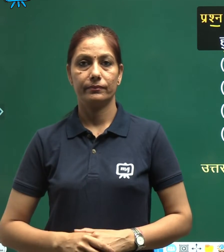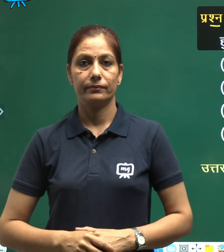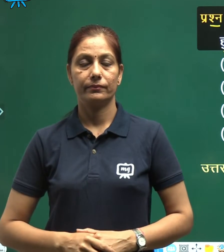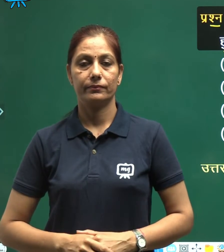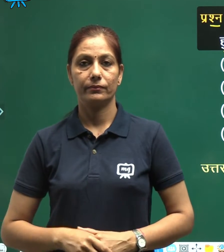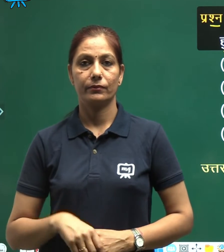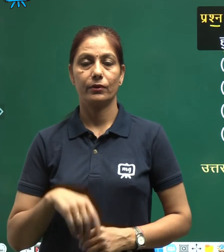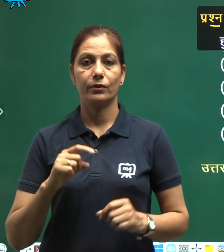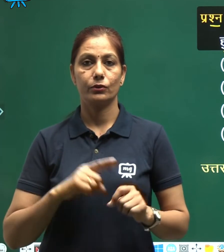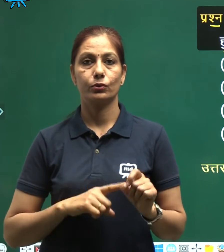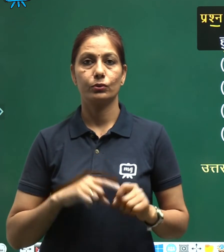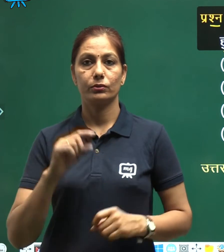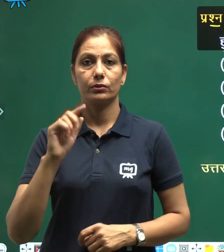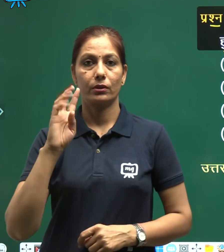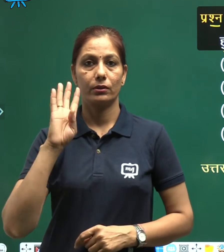चौथा